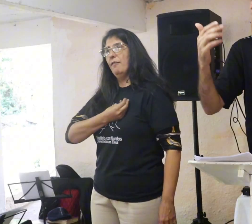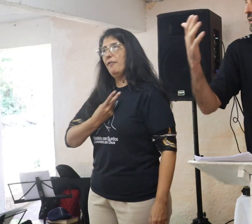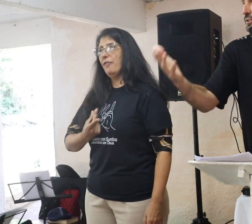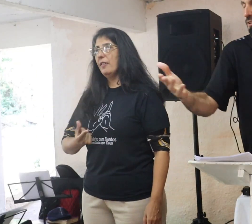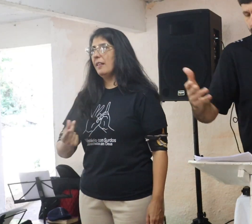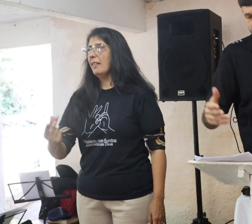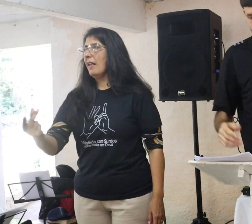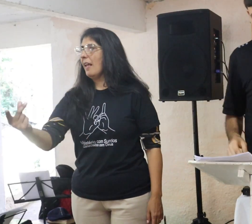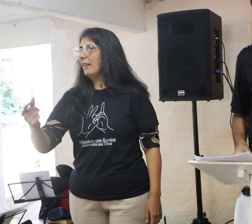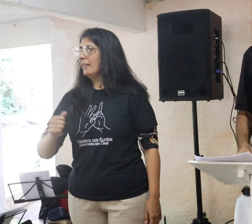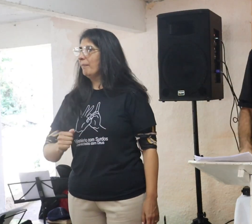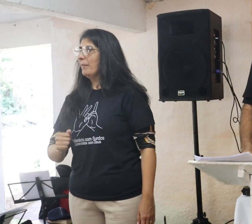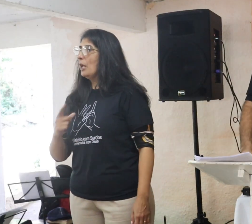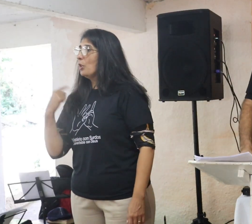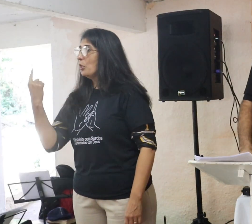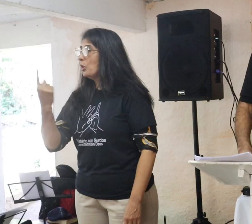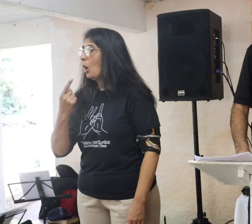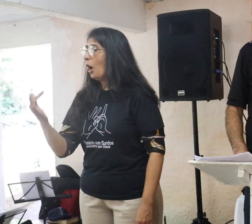corpos garantida,